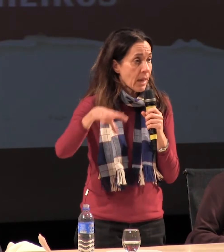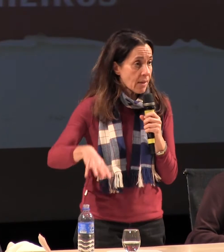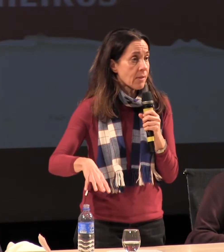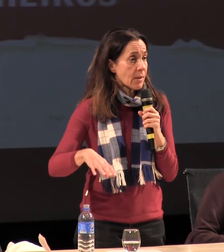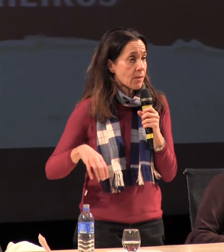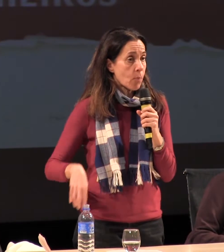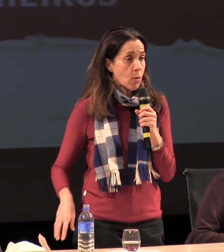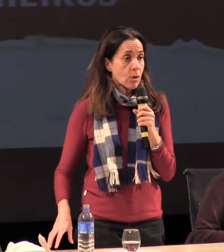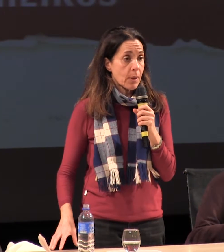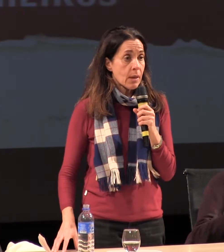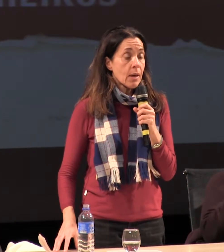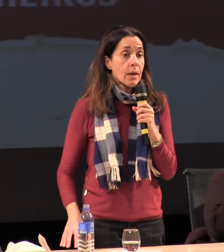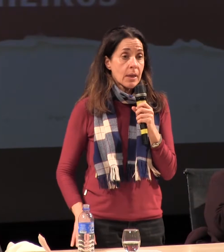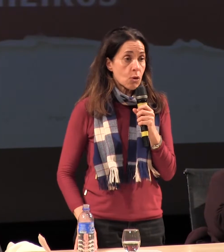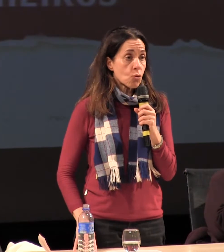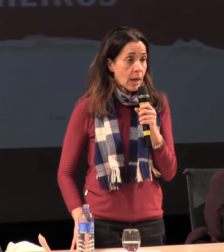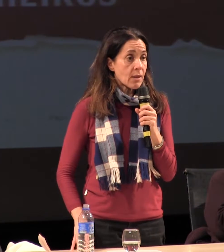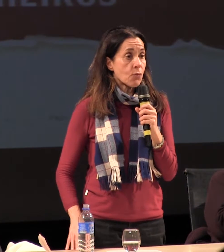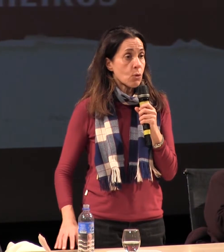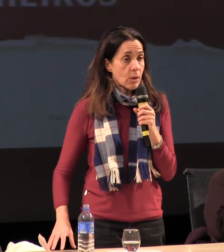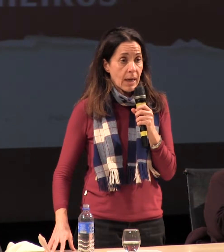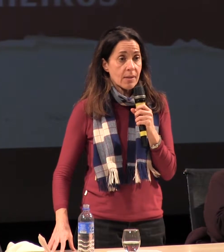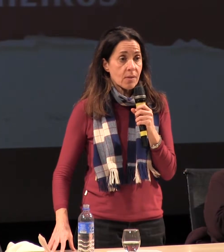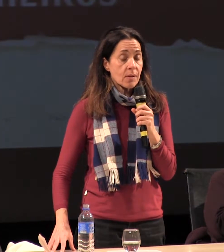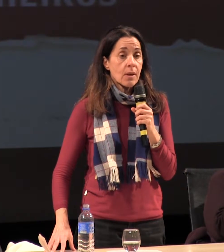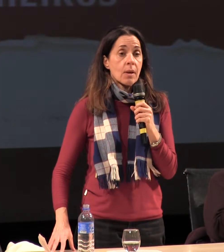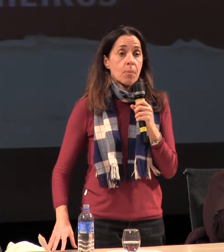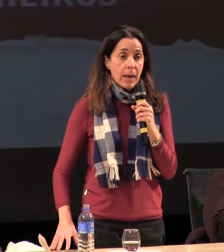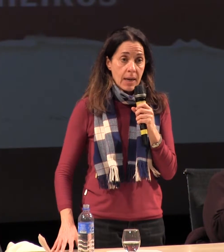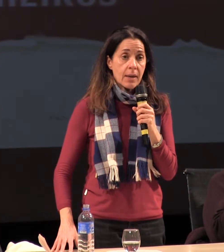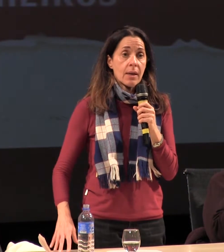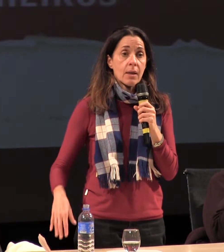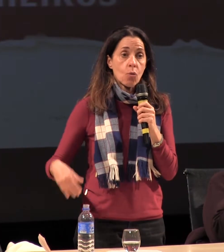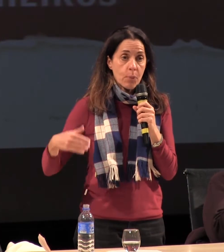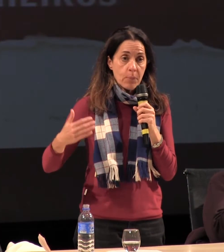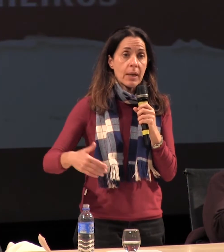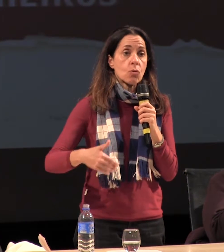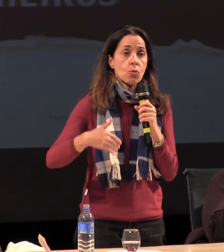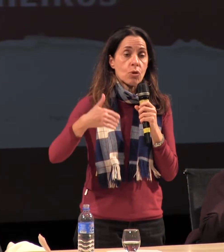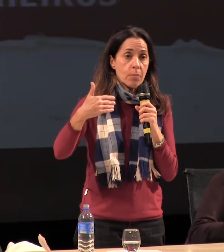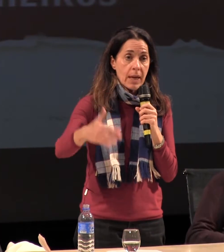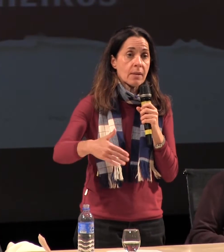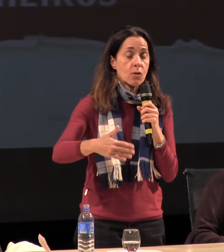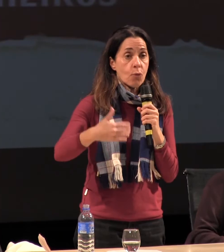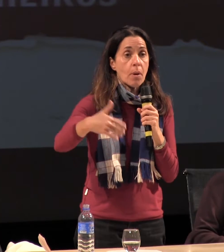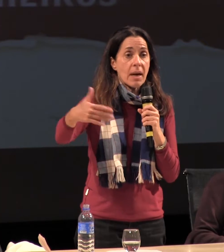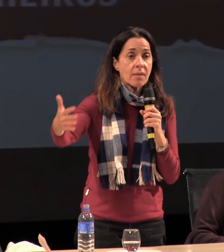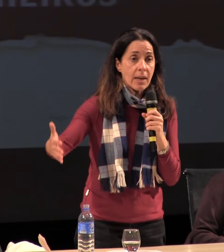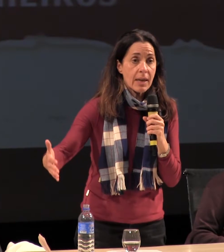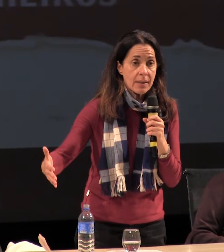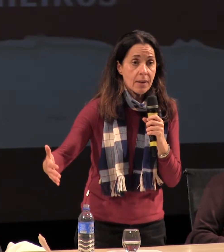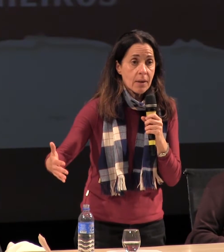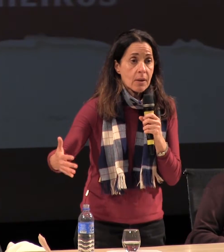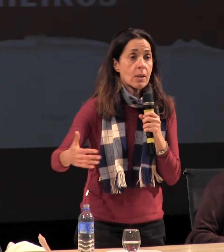no estado é na cidade de são paulo também isso traz dificuldades para cumprimentos de metas de forma